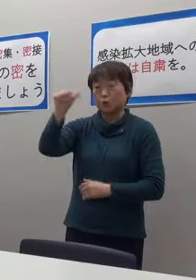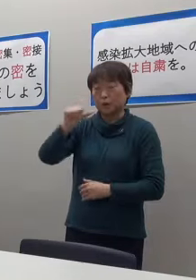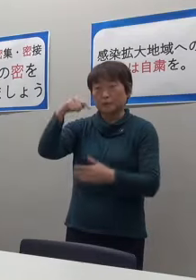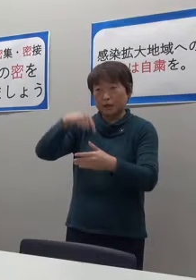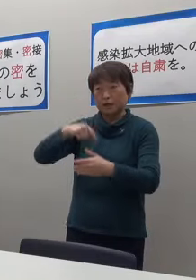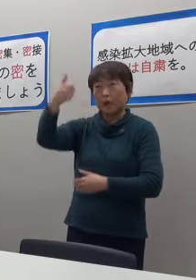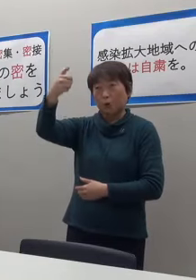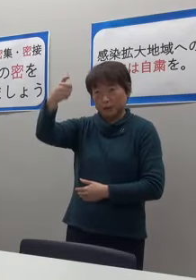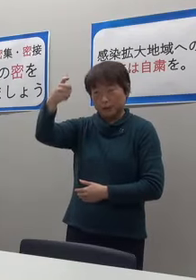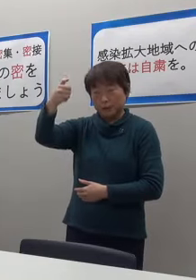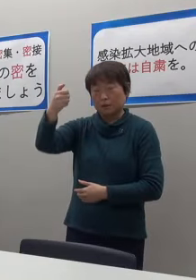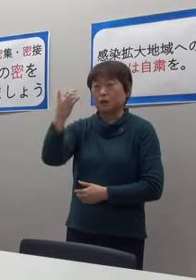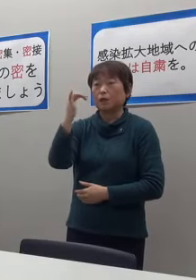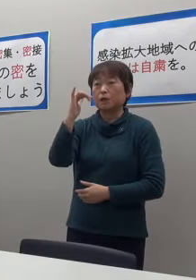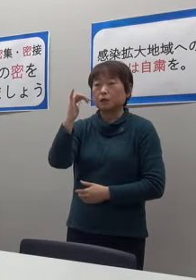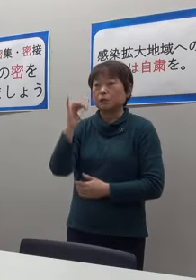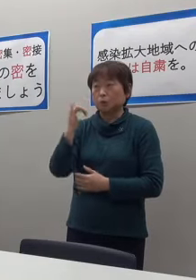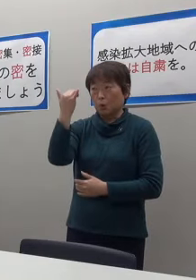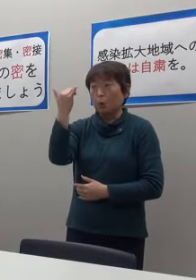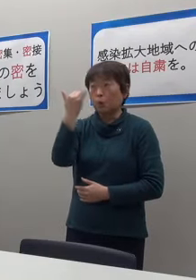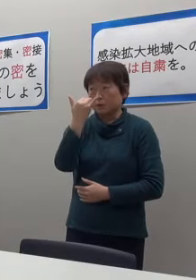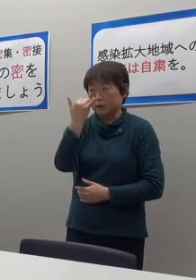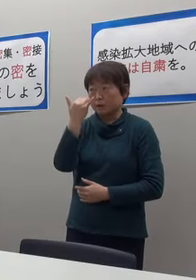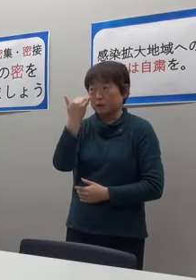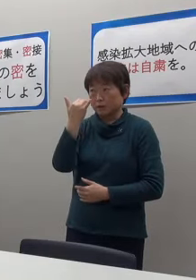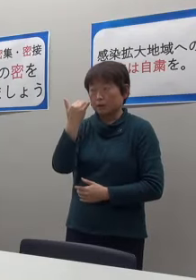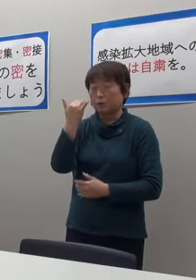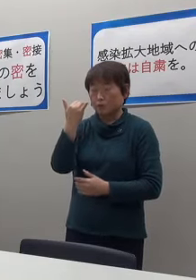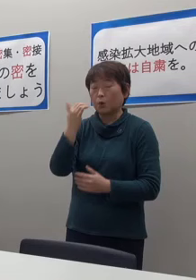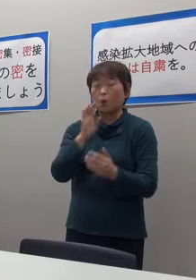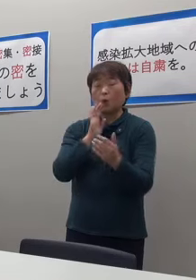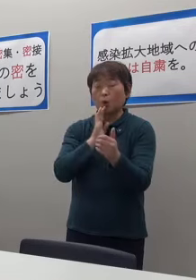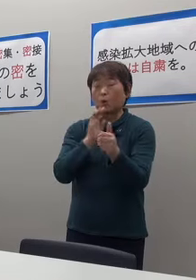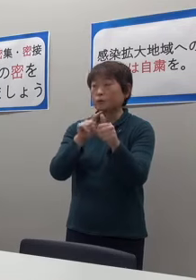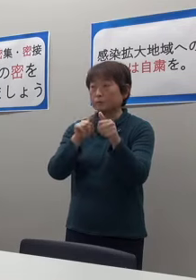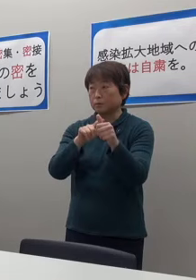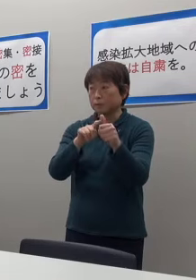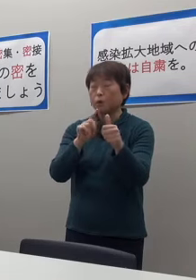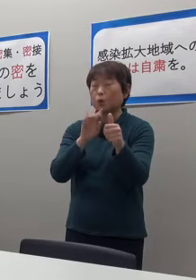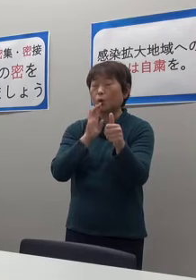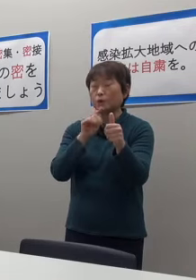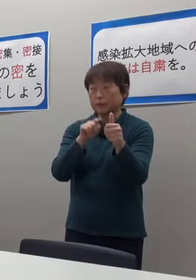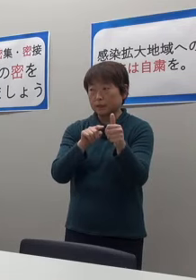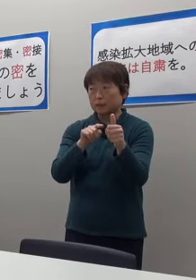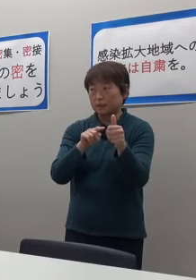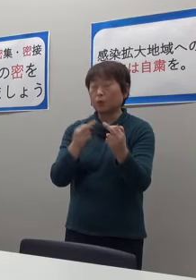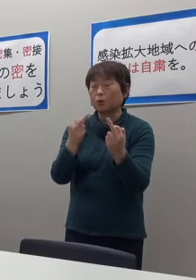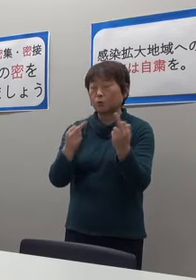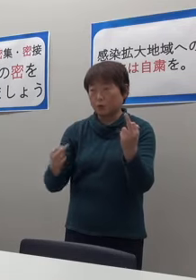って、 はい、 で両親、ご両親がお二人、まあ、ご両親ですかね、ご両親二人、はい、 奥さん、 ご両親親